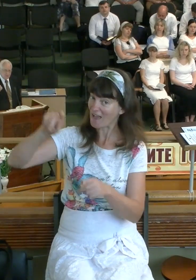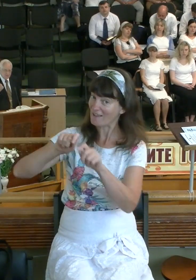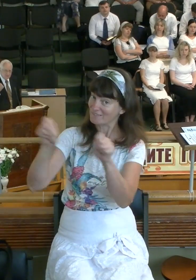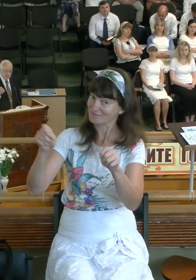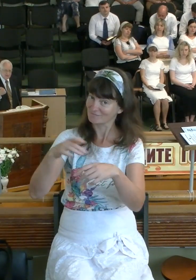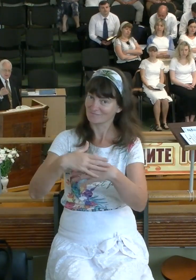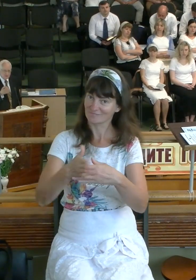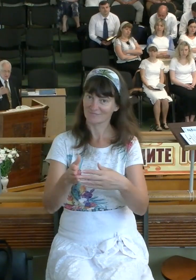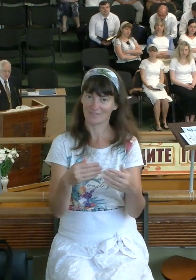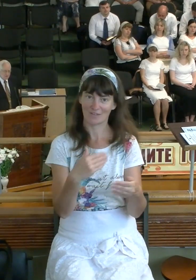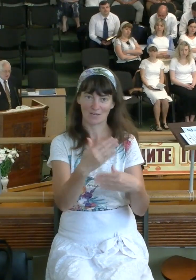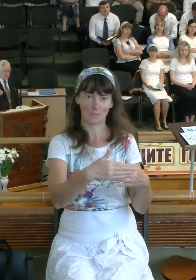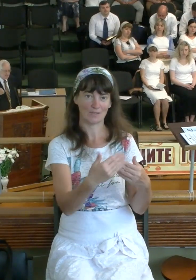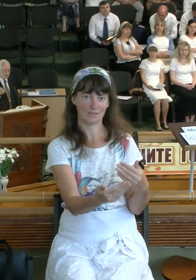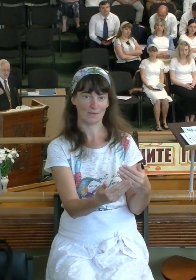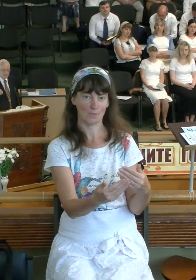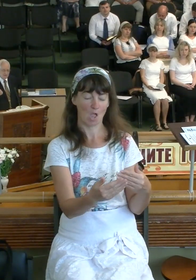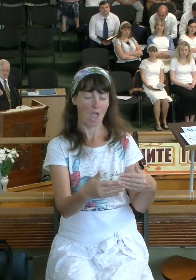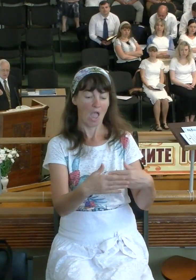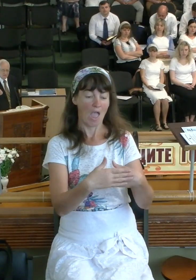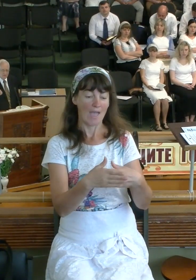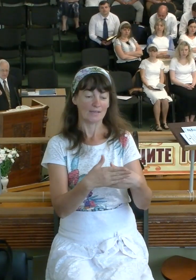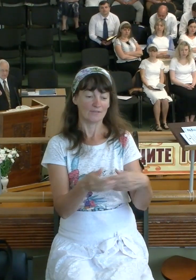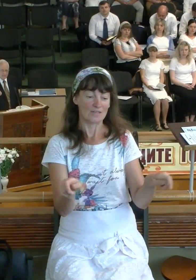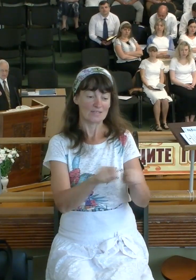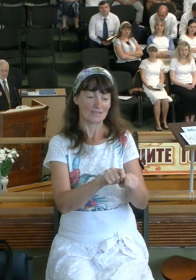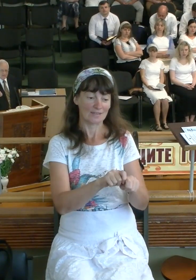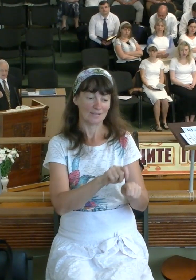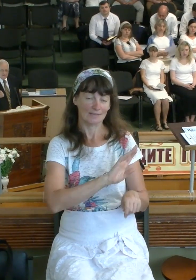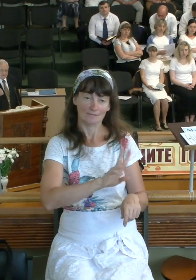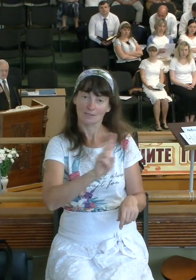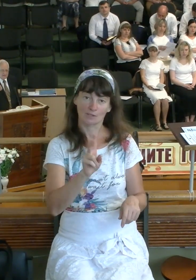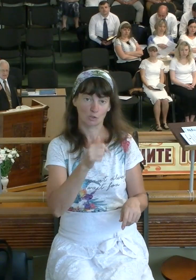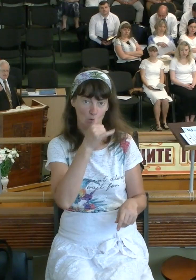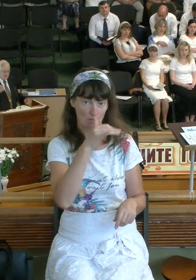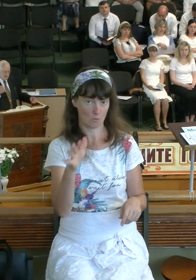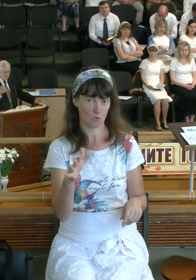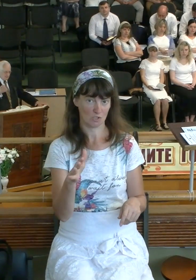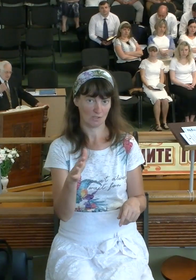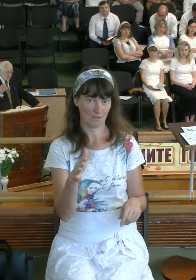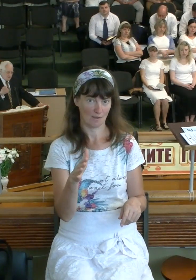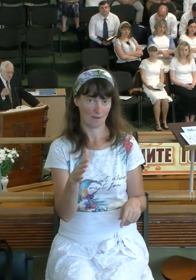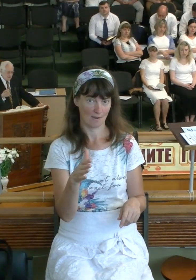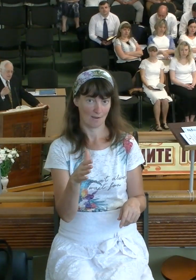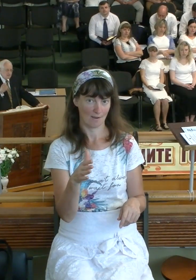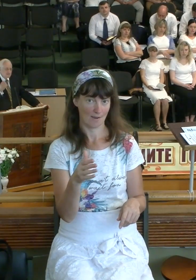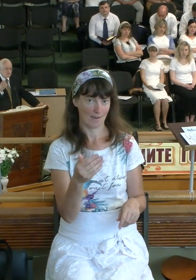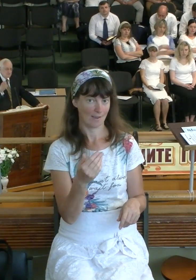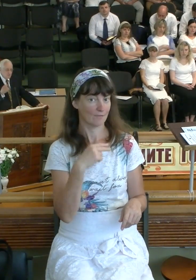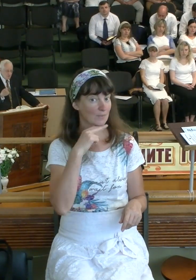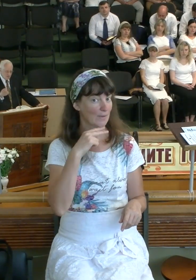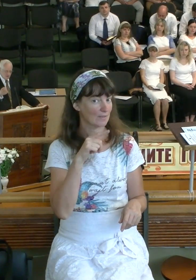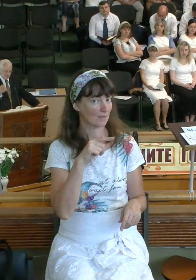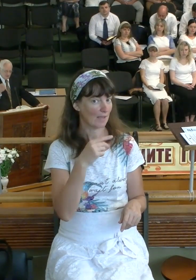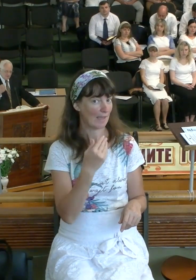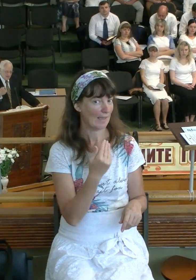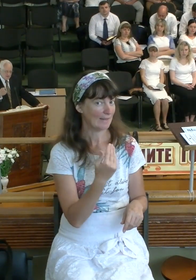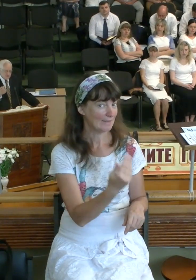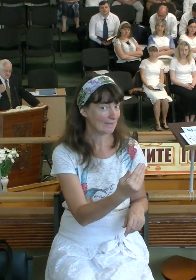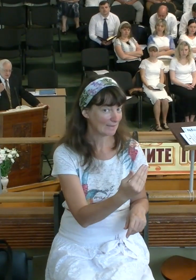перед тобой дверь, никто не может затворить ее. Ты, обратите внимание, ты